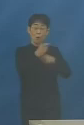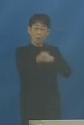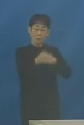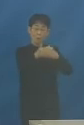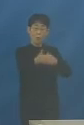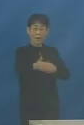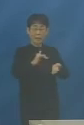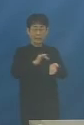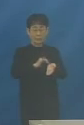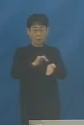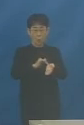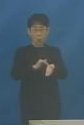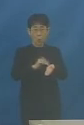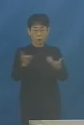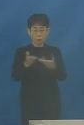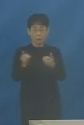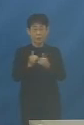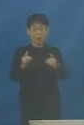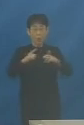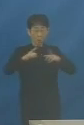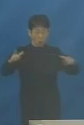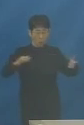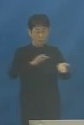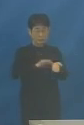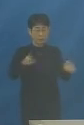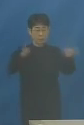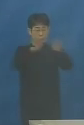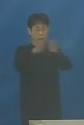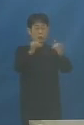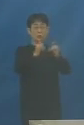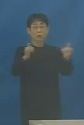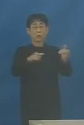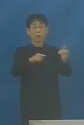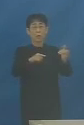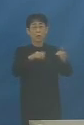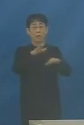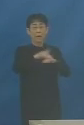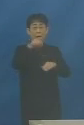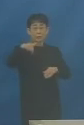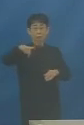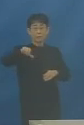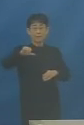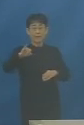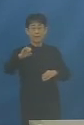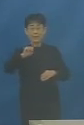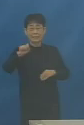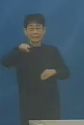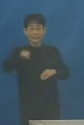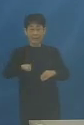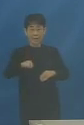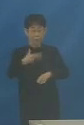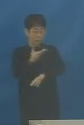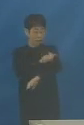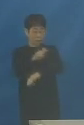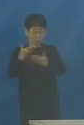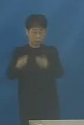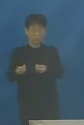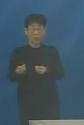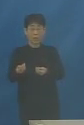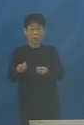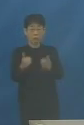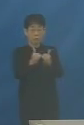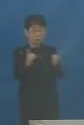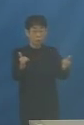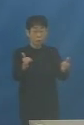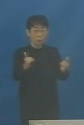者大きな病院の方がですねええ最初にあのファイザーの摂取をしましたでこういう方々はそれぞれの